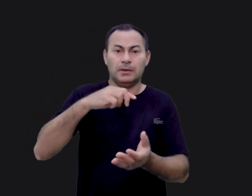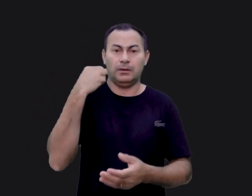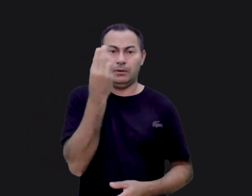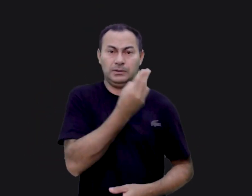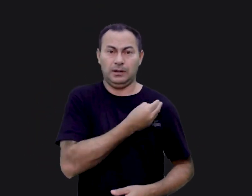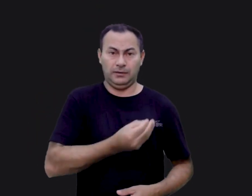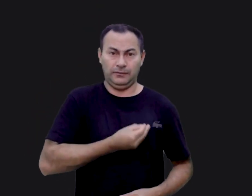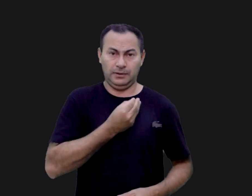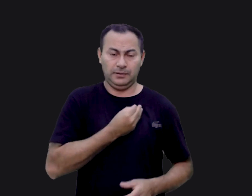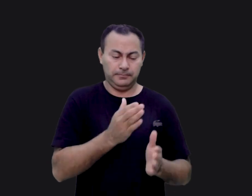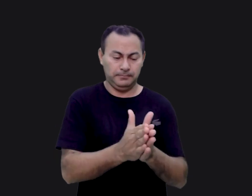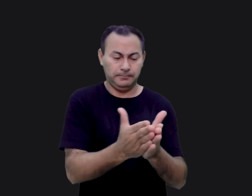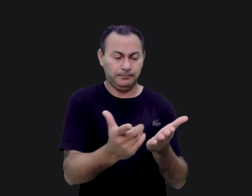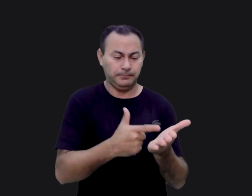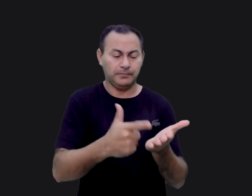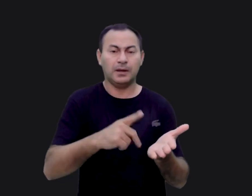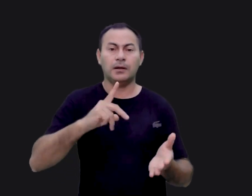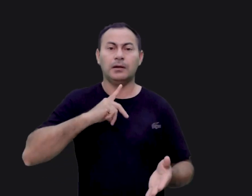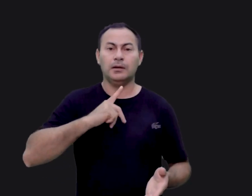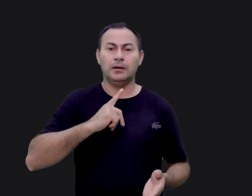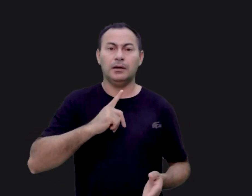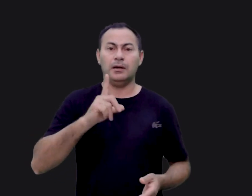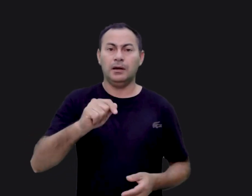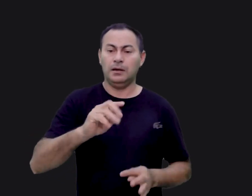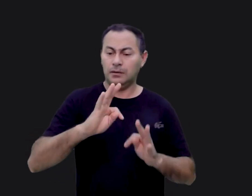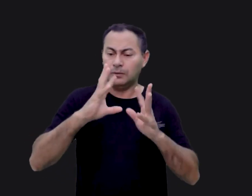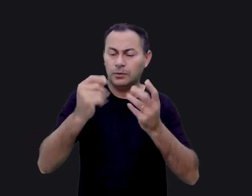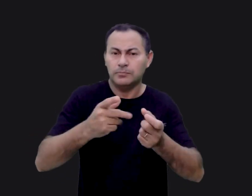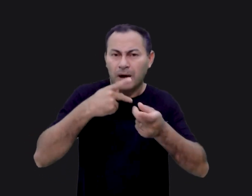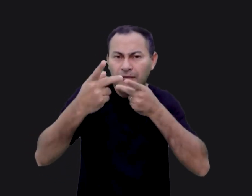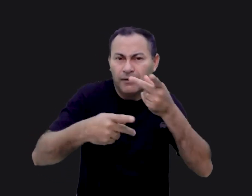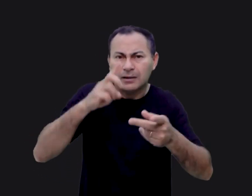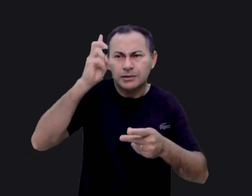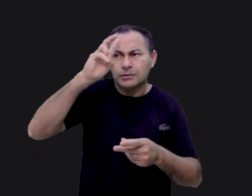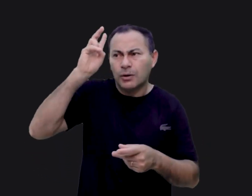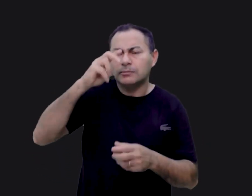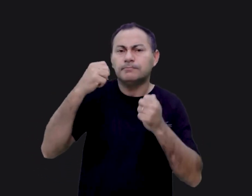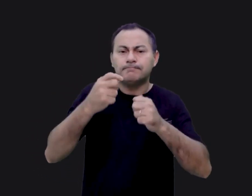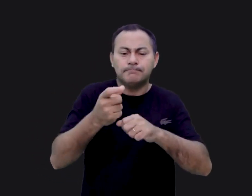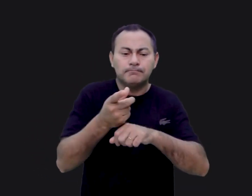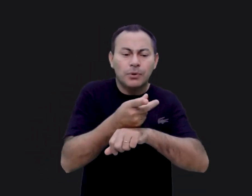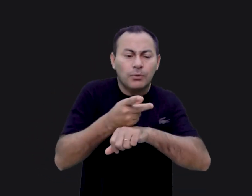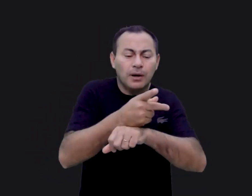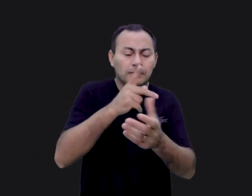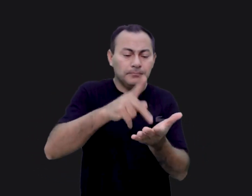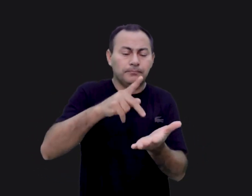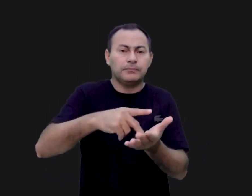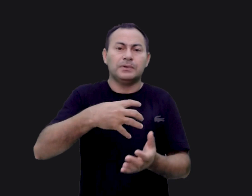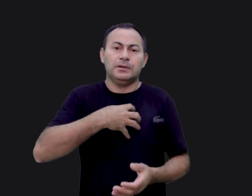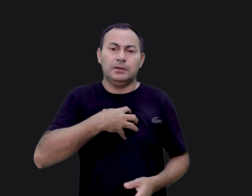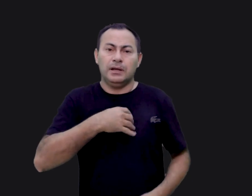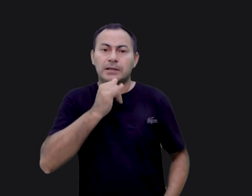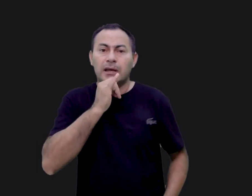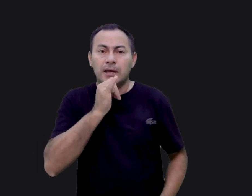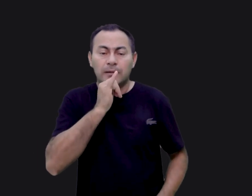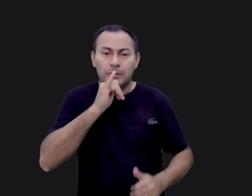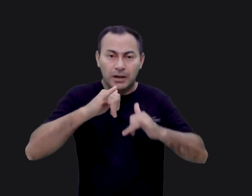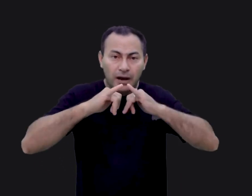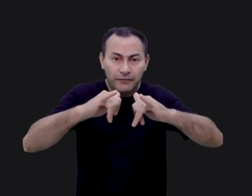nossas vidas. Nesse livro em particular, que é toda uma narrativa histórica, devemos procurar a verdade em forma de exemplos e